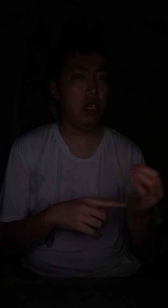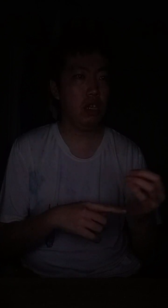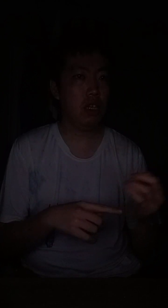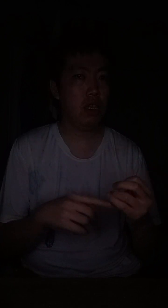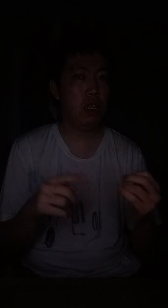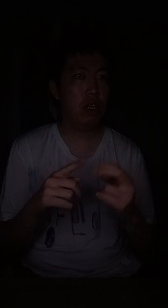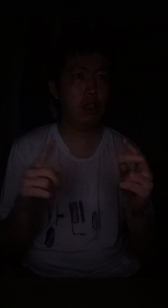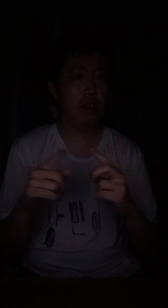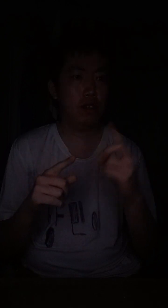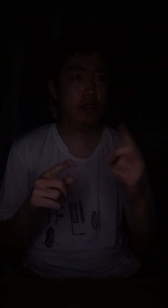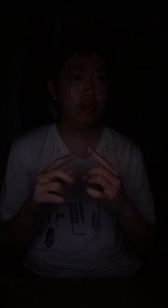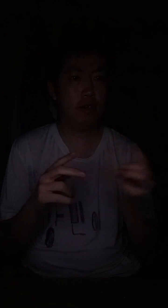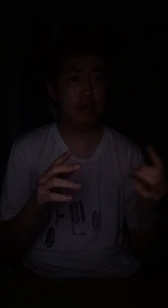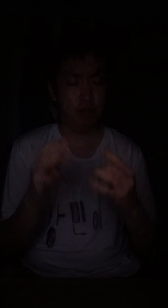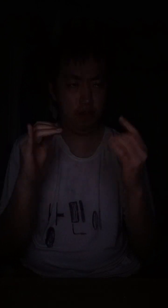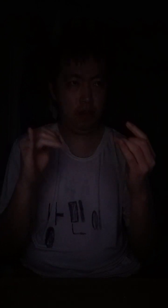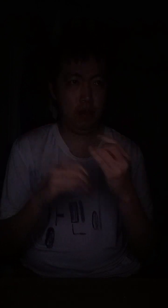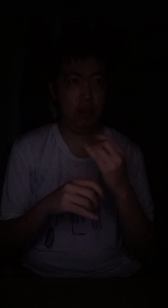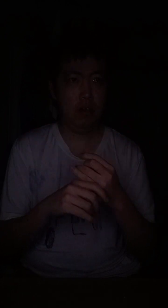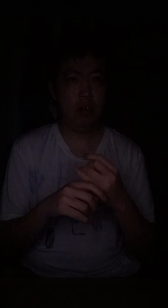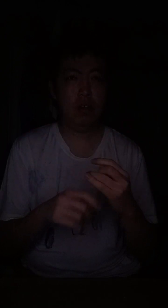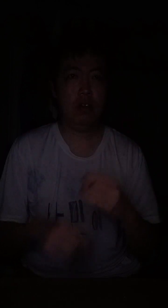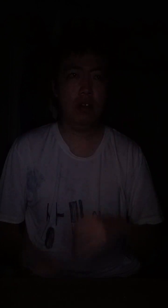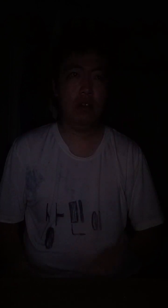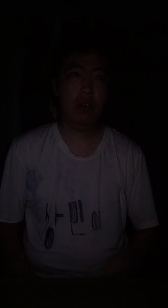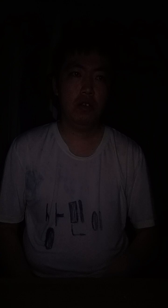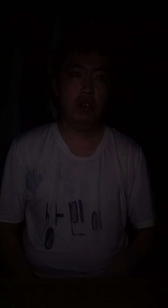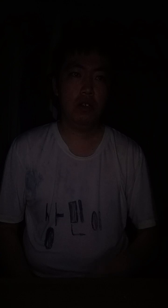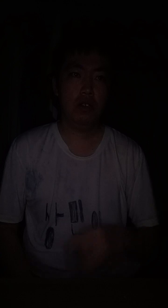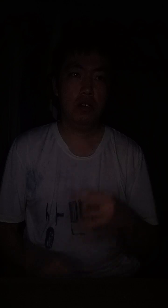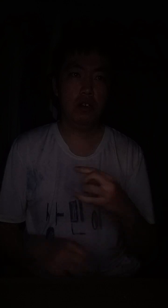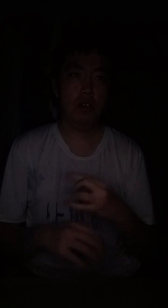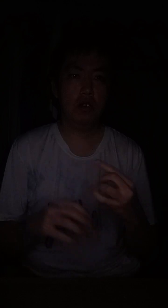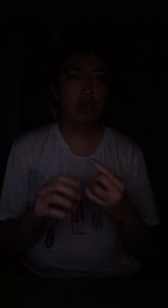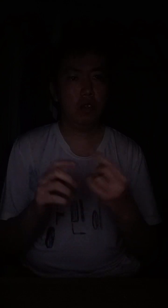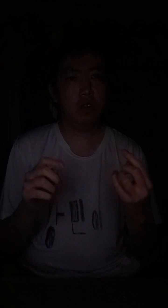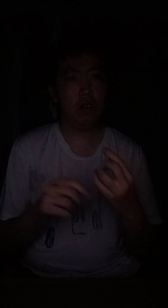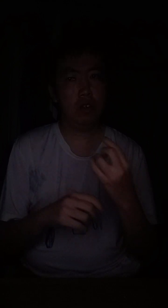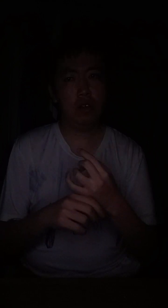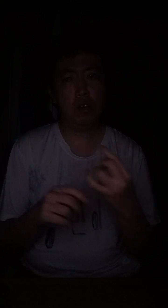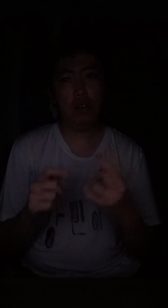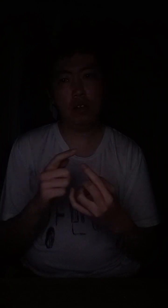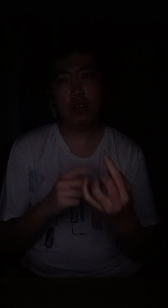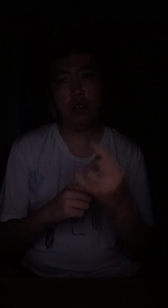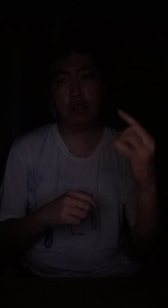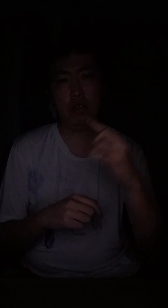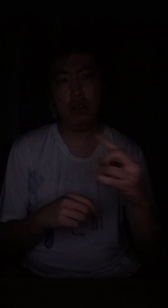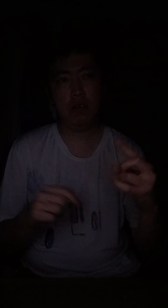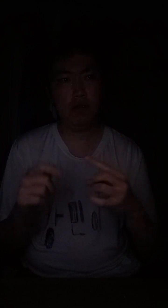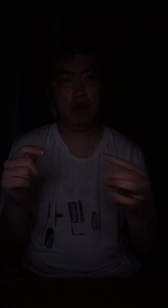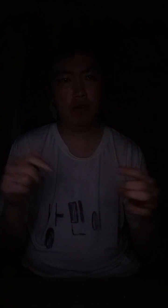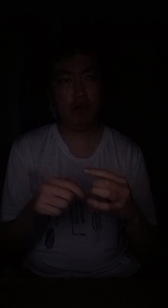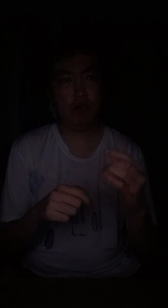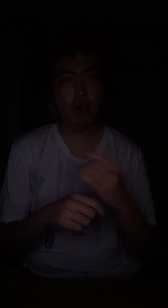적발률을 높이기 위해서 노력하고 있습니다. 이런 가운데 몰카 범죄는 매년 꾸준히 증가하다 잠시 줄었지만